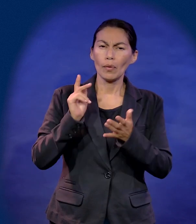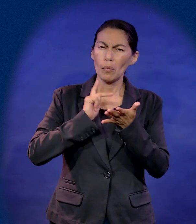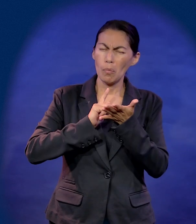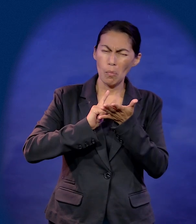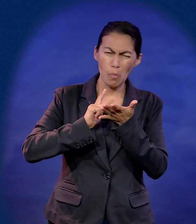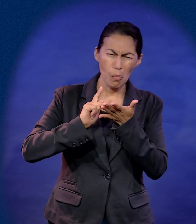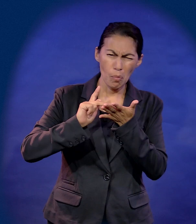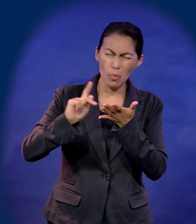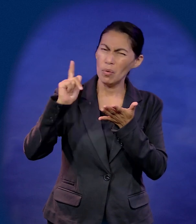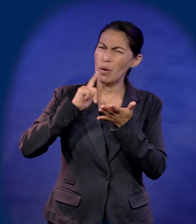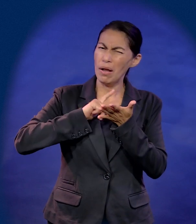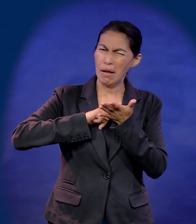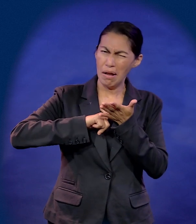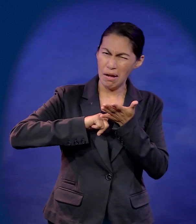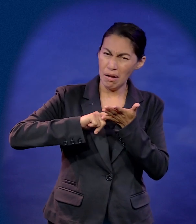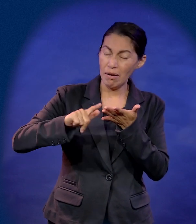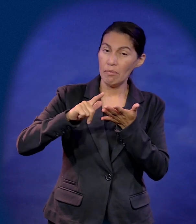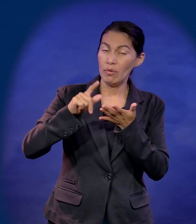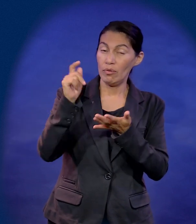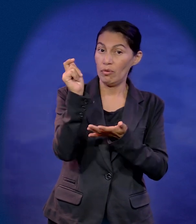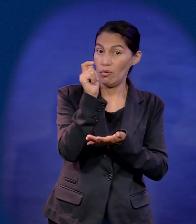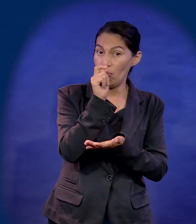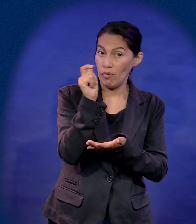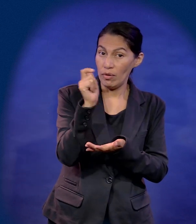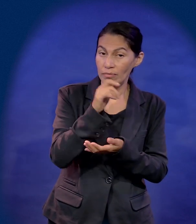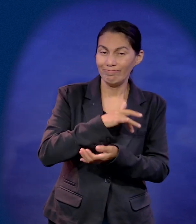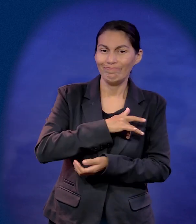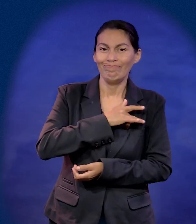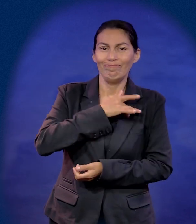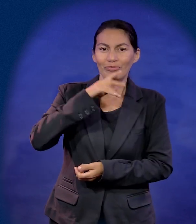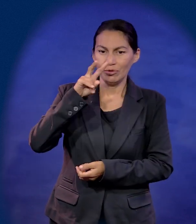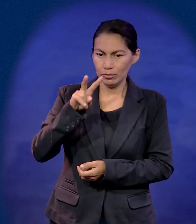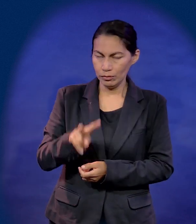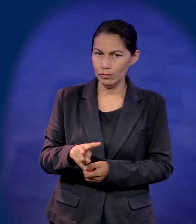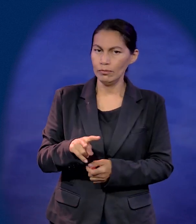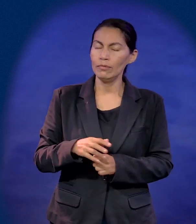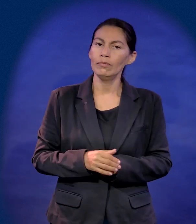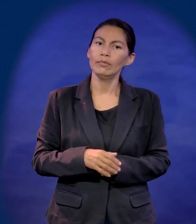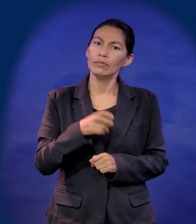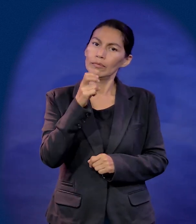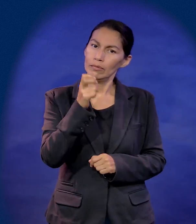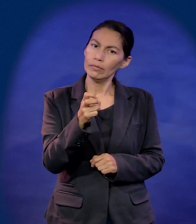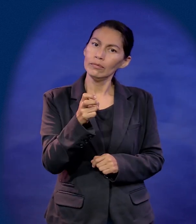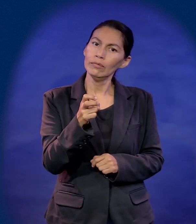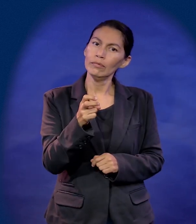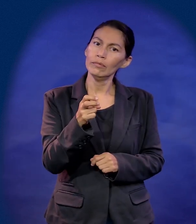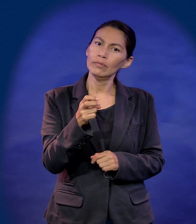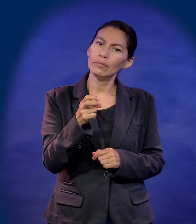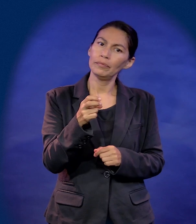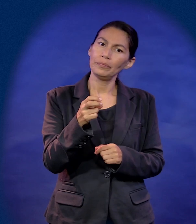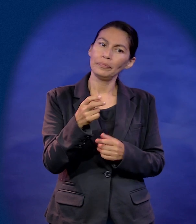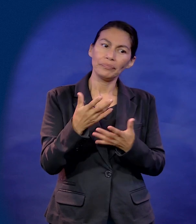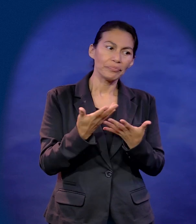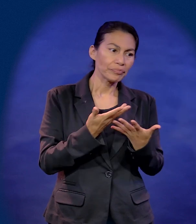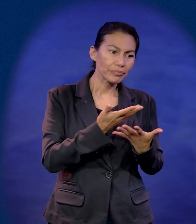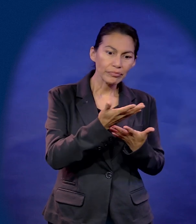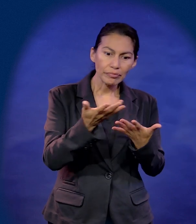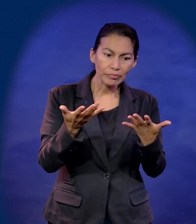en el concepto estricto, puro, lo que realmente es el noviazgo, esa es una relación